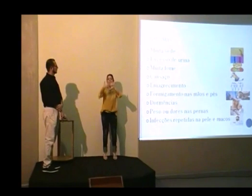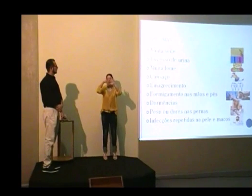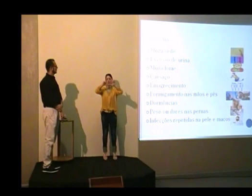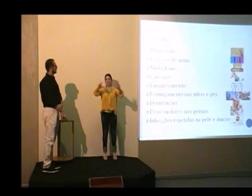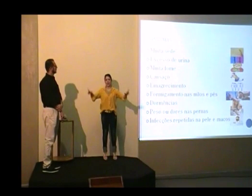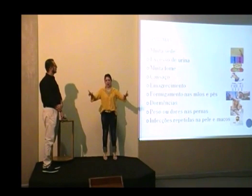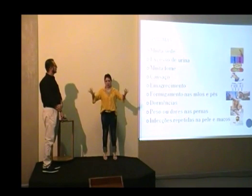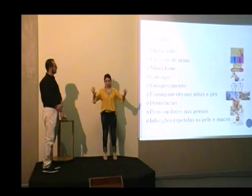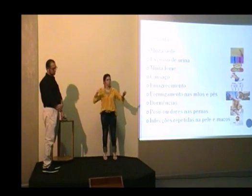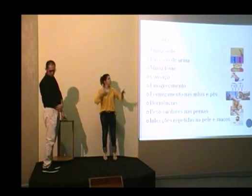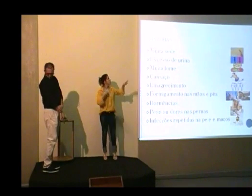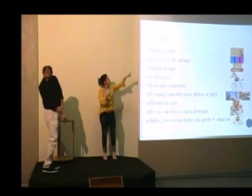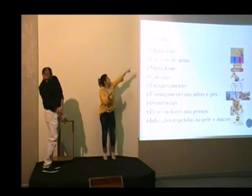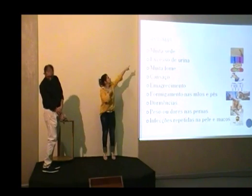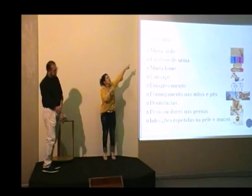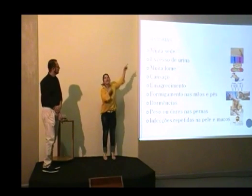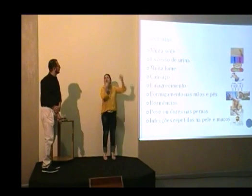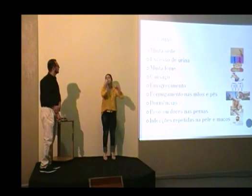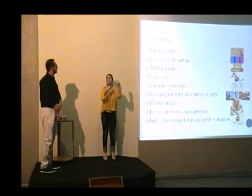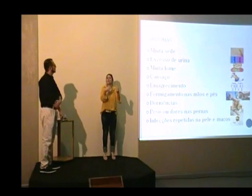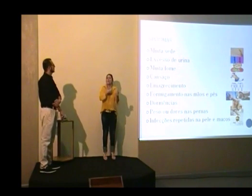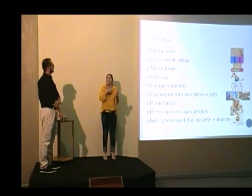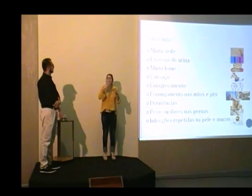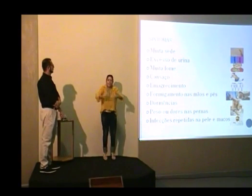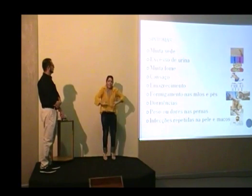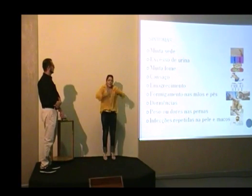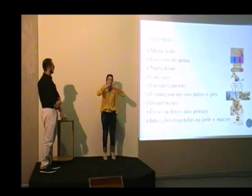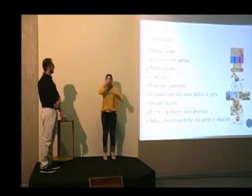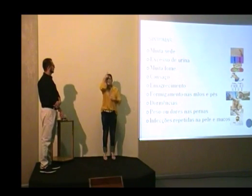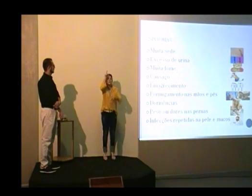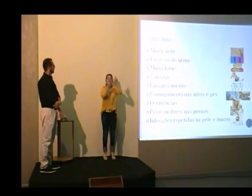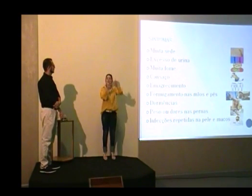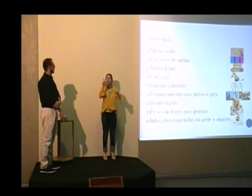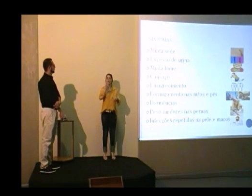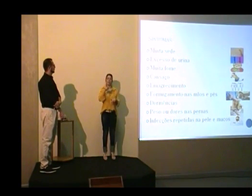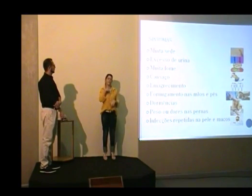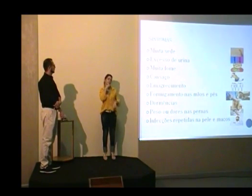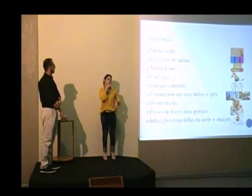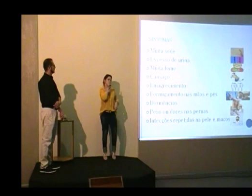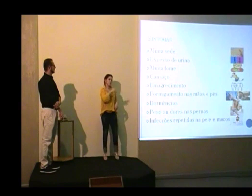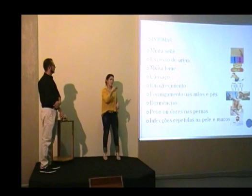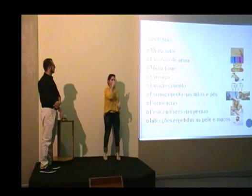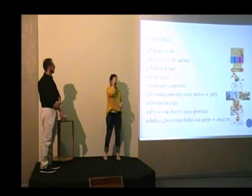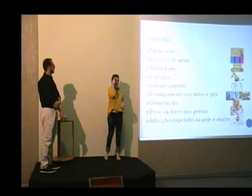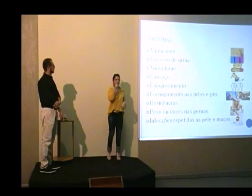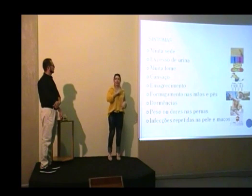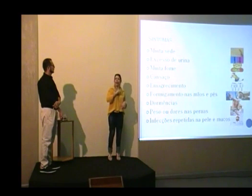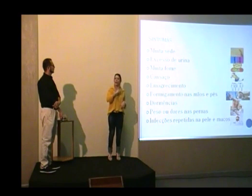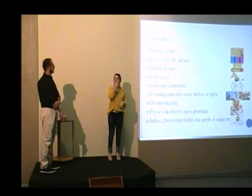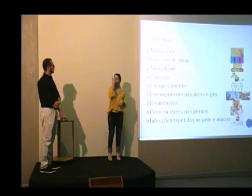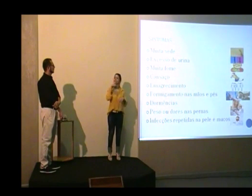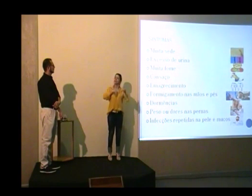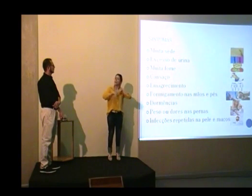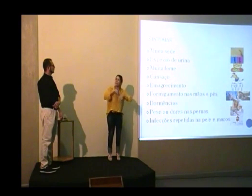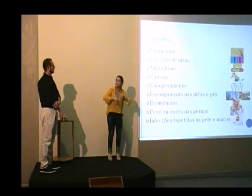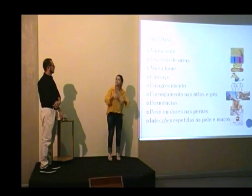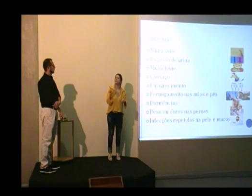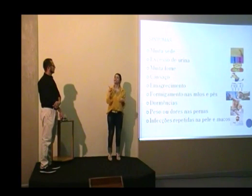Os dois tipos são diabetes, mas há sintomas diferentes, há consequências diferentes.